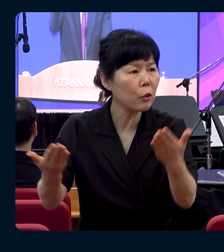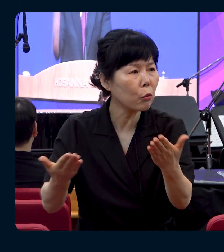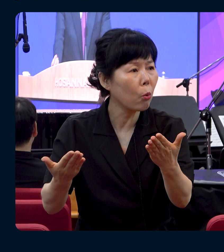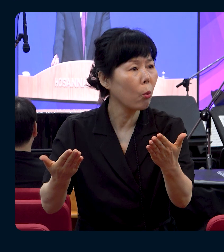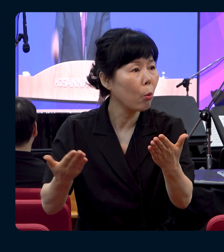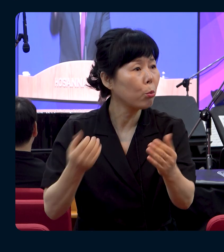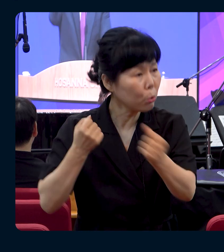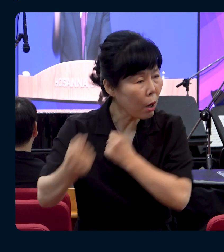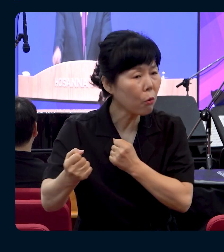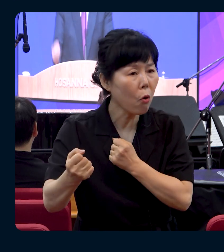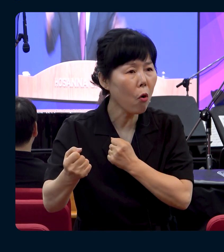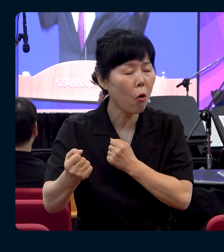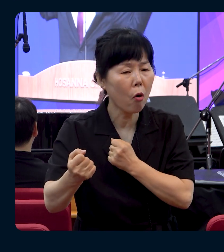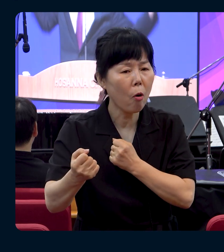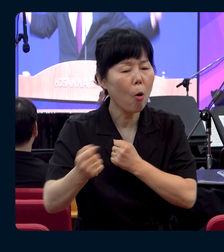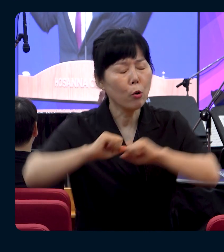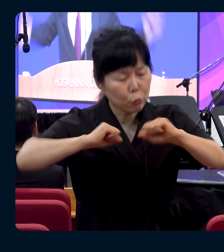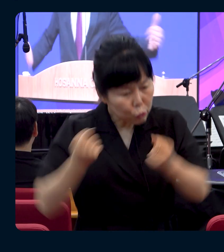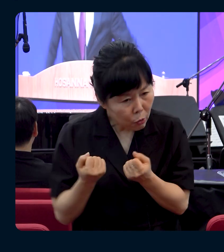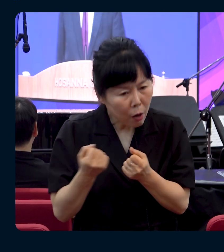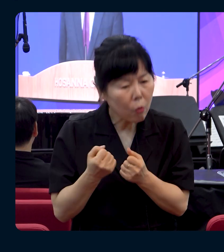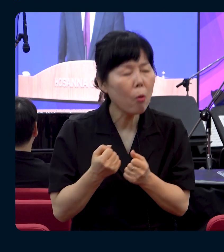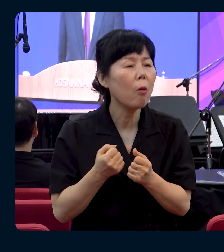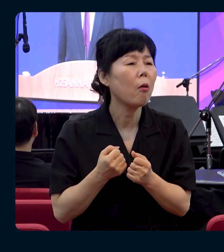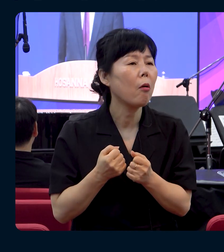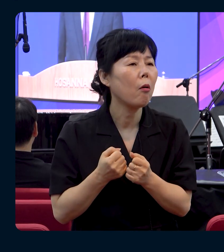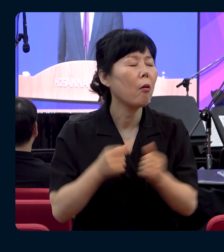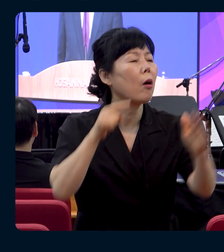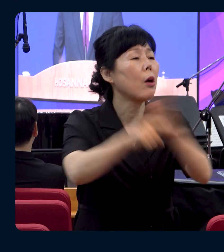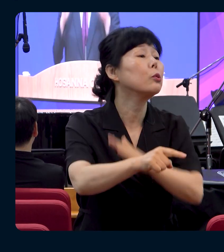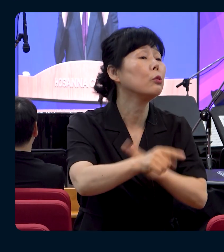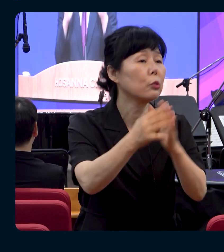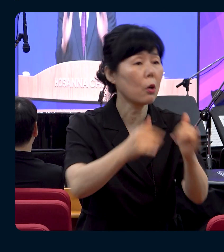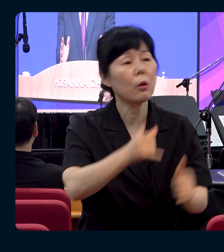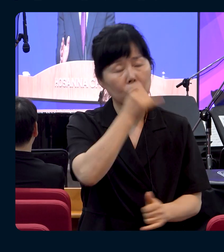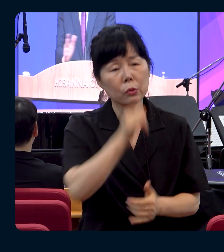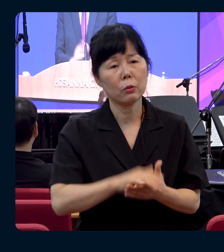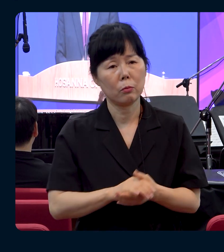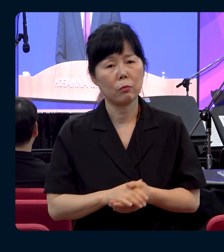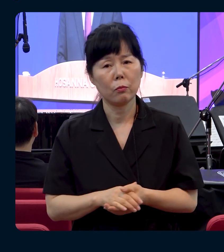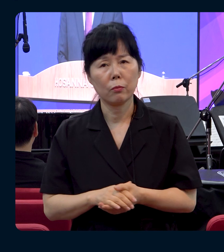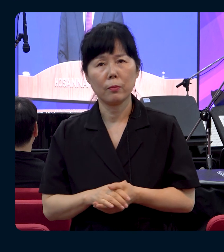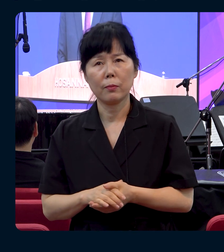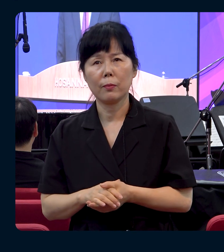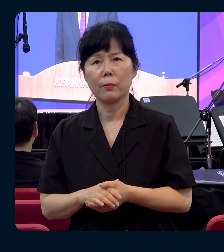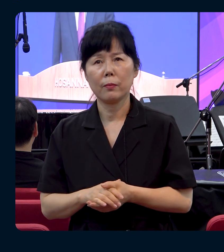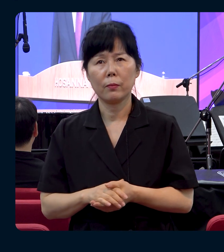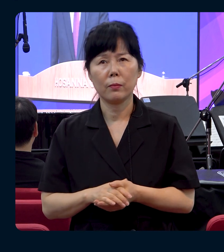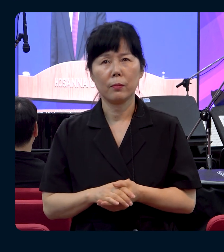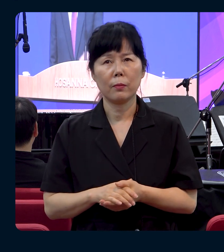순종하고 나갈 수 있는 그런 사람들이 주변에 있는, 그게 바로 사도 바울이에요.